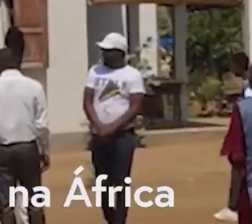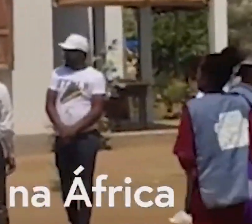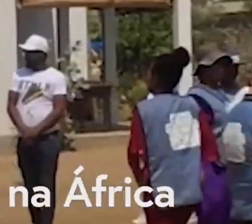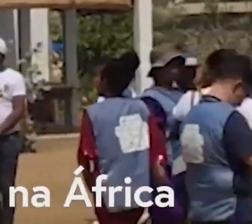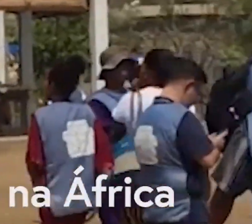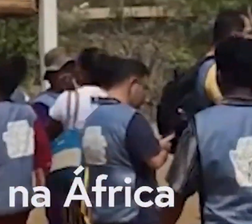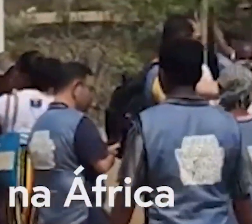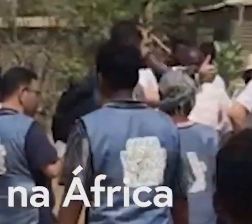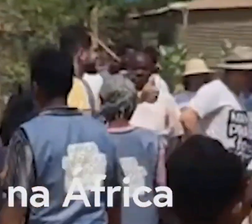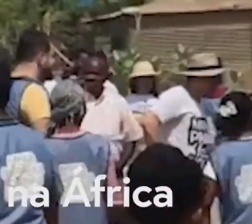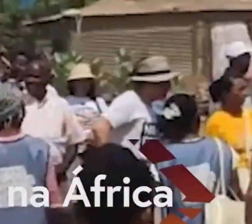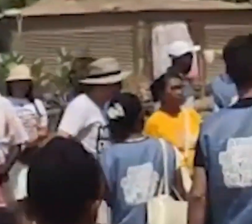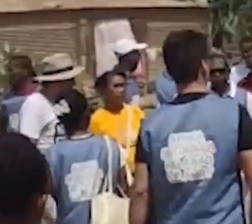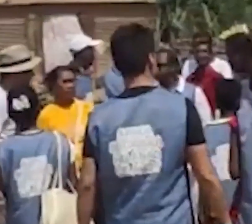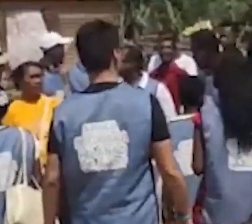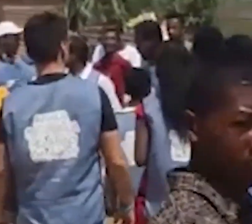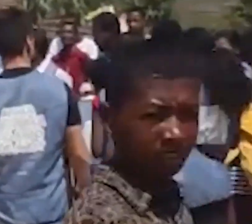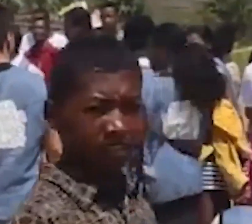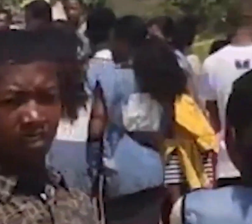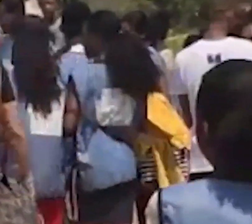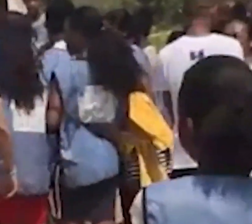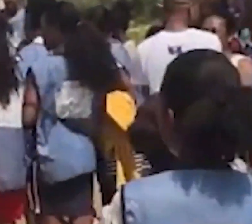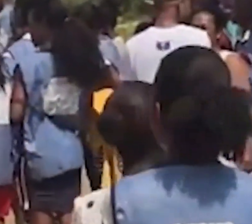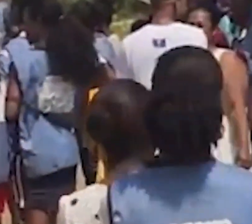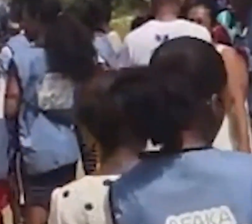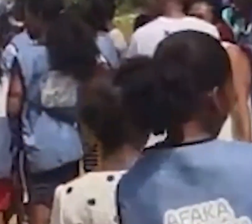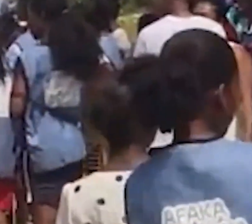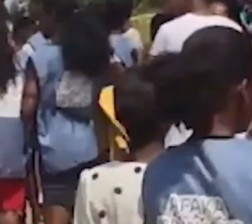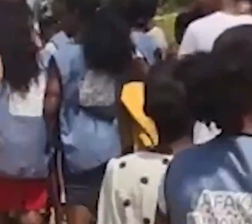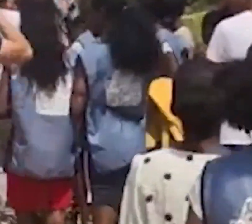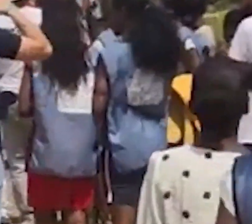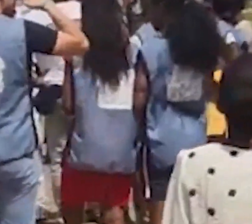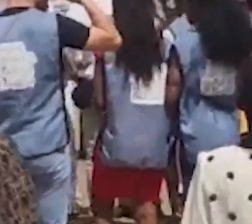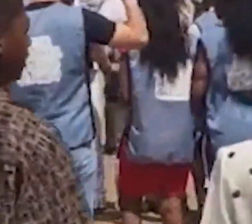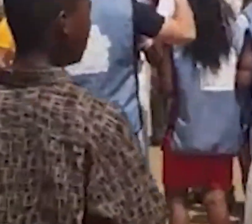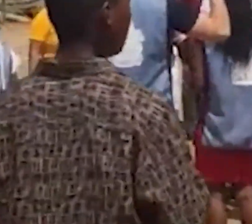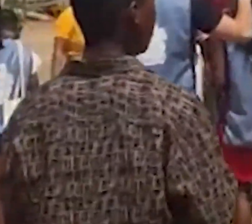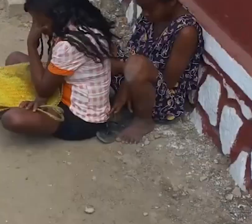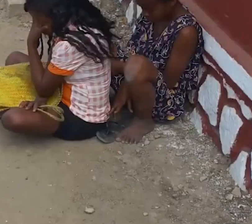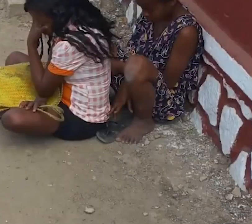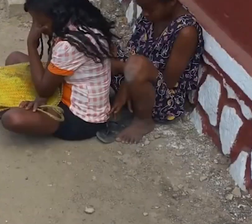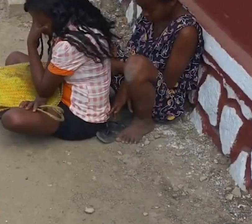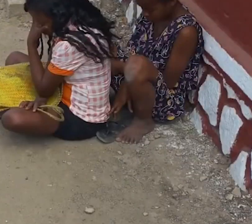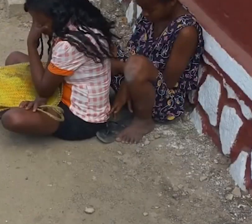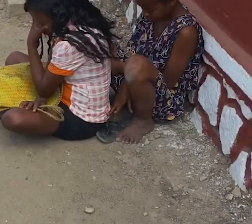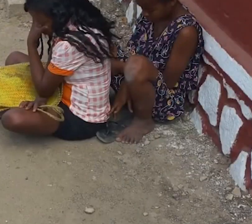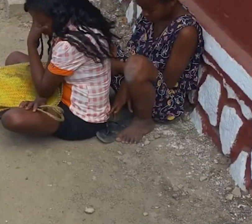grupos e pregar o Evangelho. Posso orar por você?